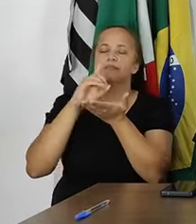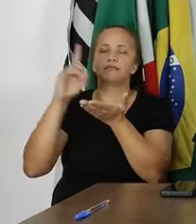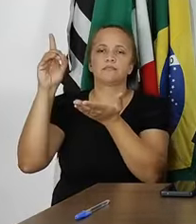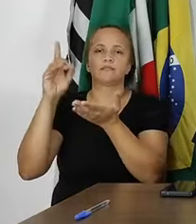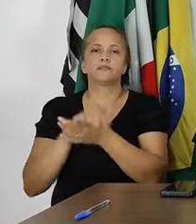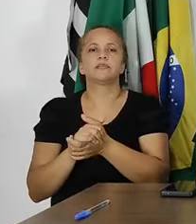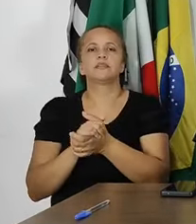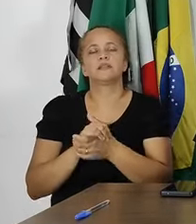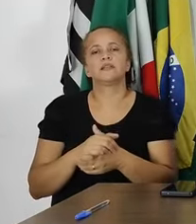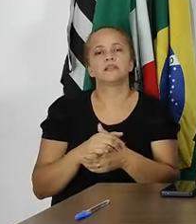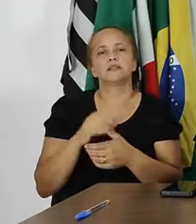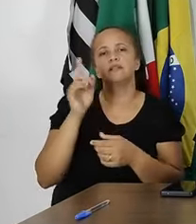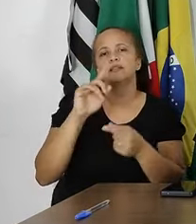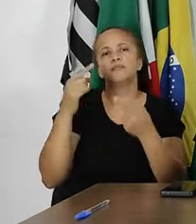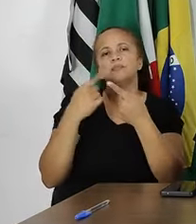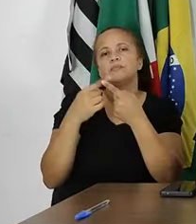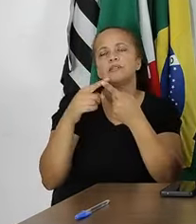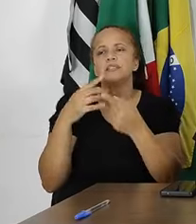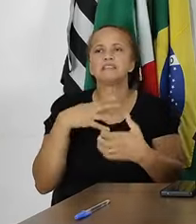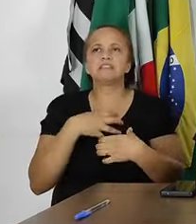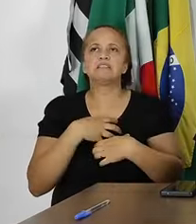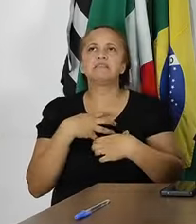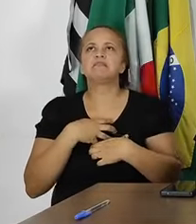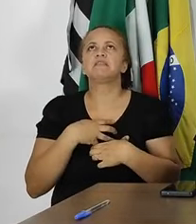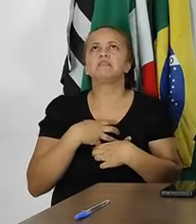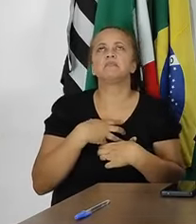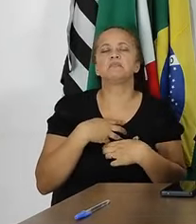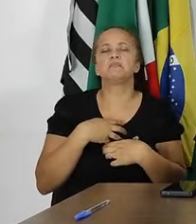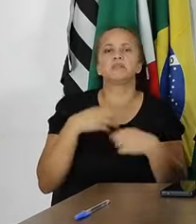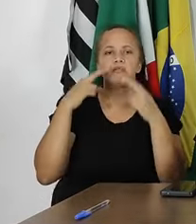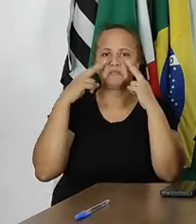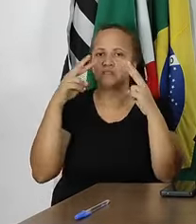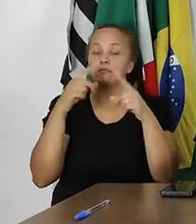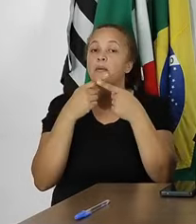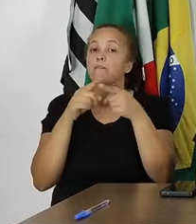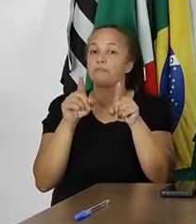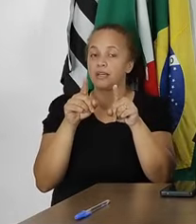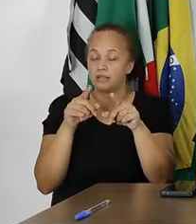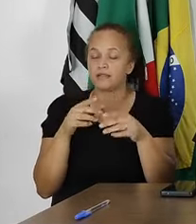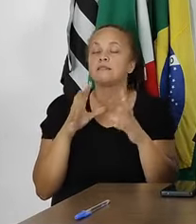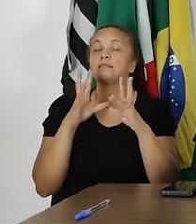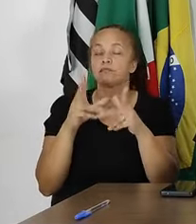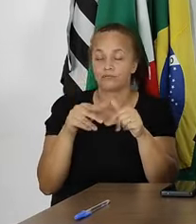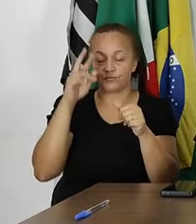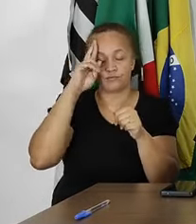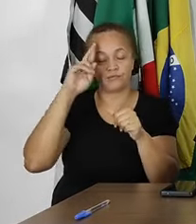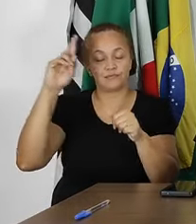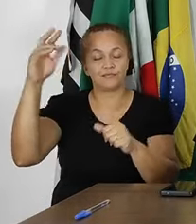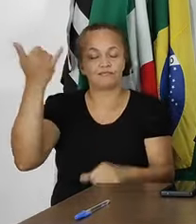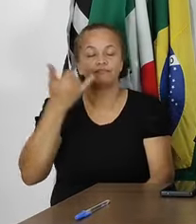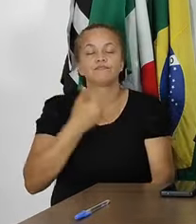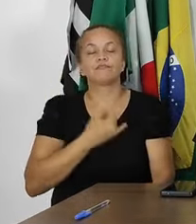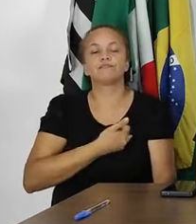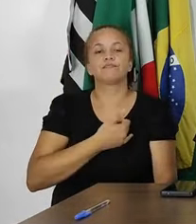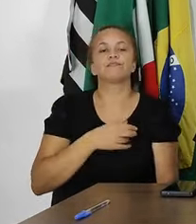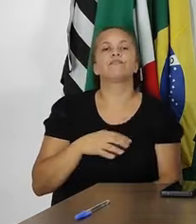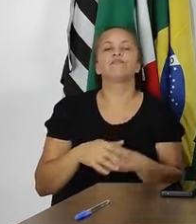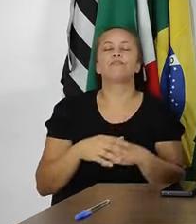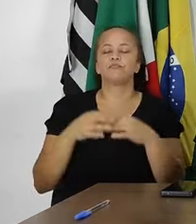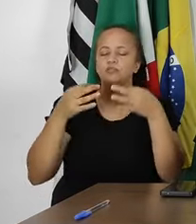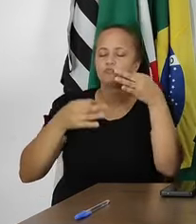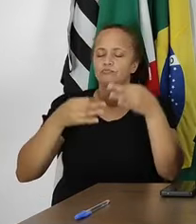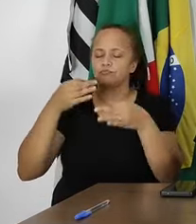por aquilo que sentimos, não por aquilo que nós ouvimos, mas a Sua palavra diz que o justo viverá pela fé. Ajuda-nos,